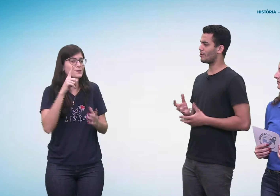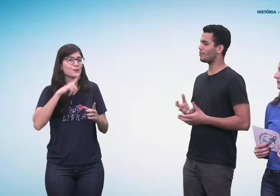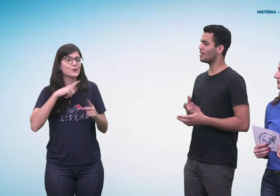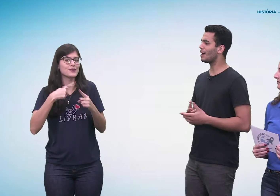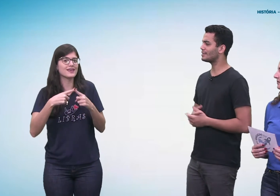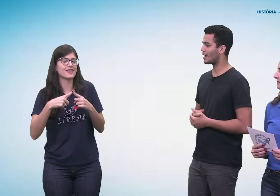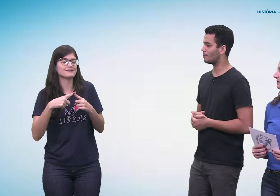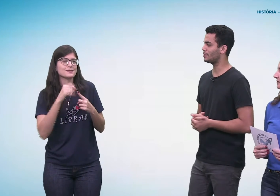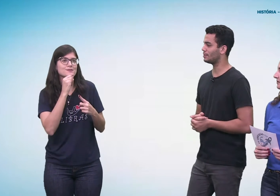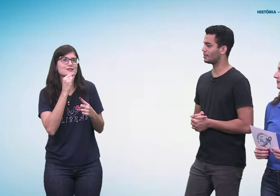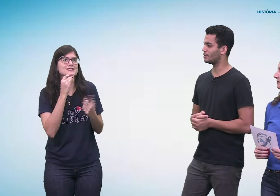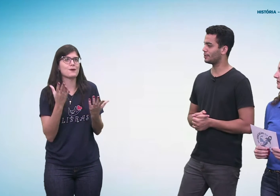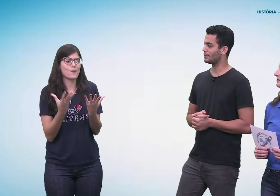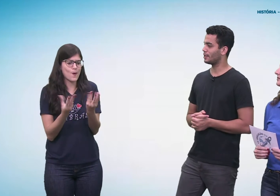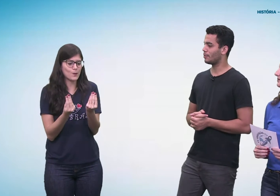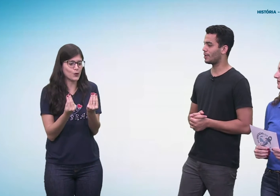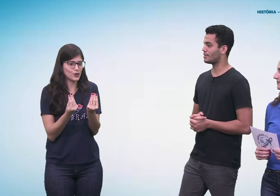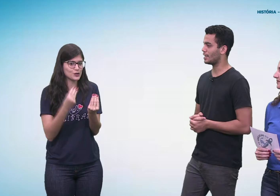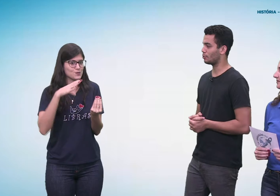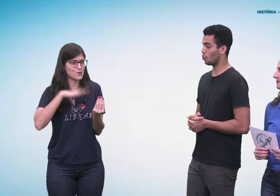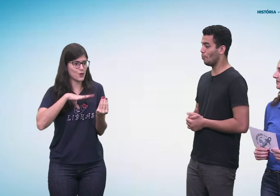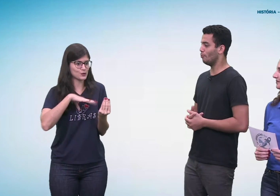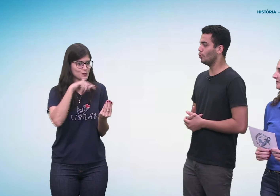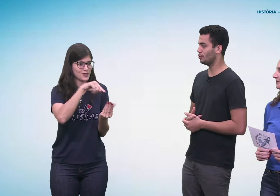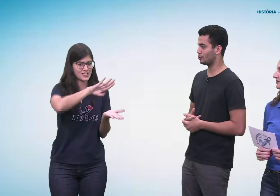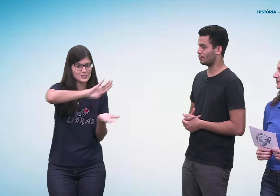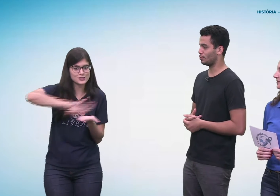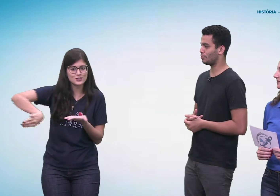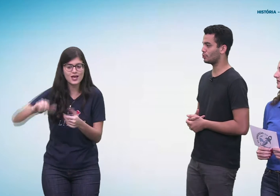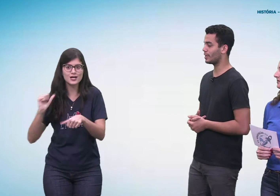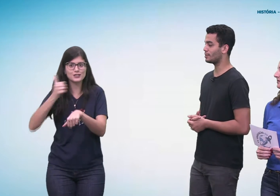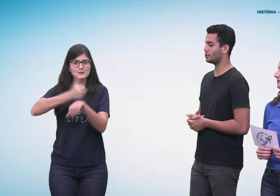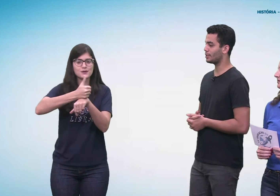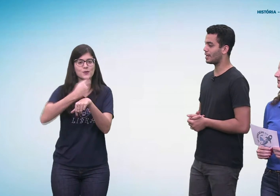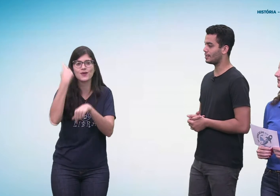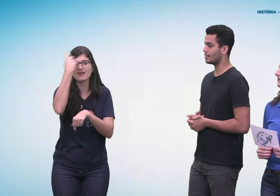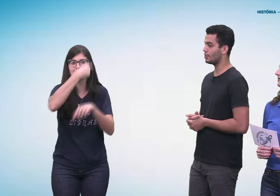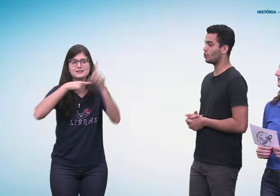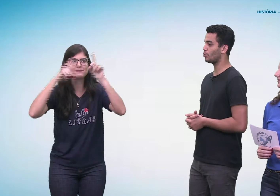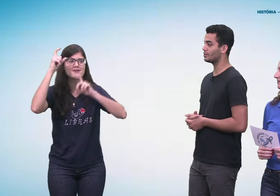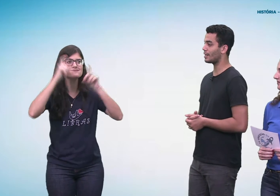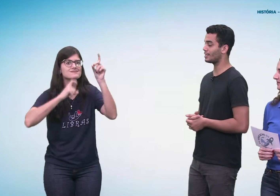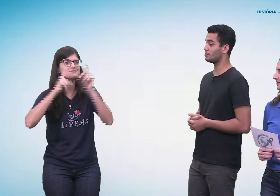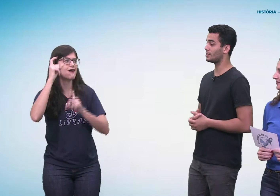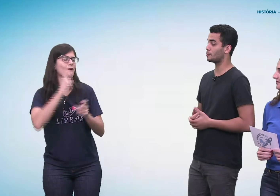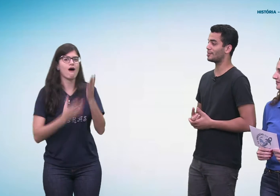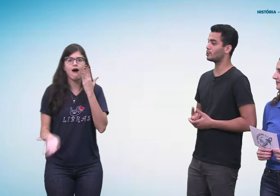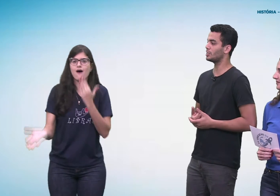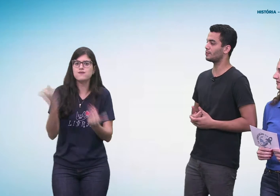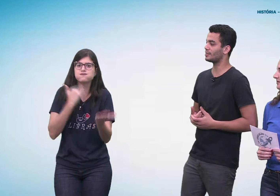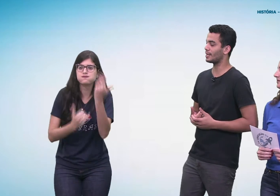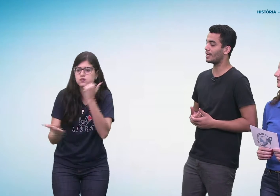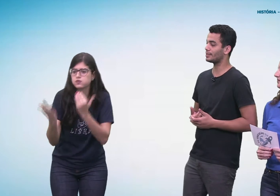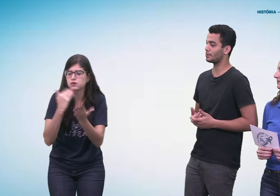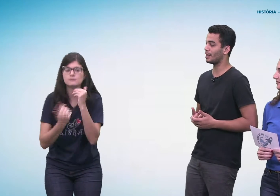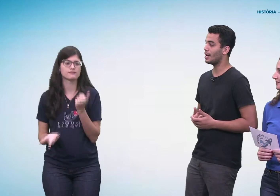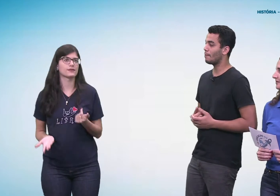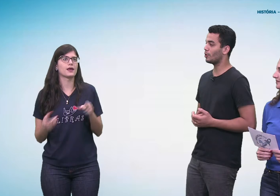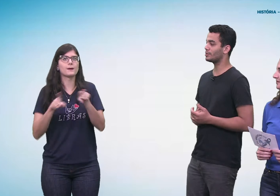bem mais rápida, entendeu? Por exemplo, o muito, no português eu tiraria e eu usaria as minhas expressões faciais para